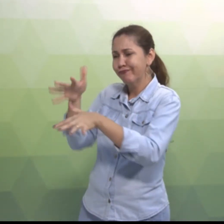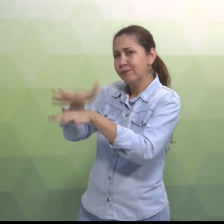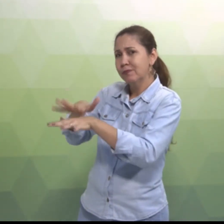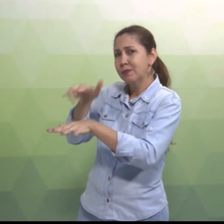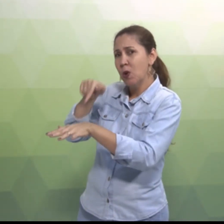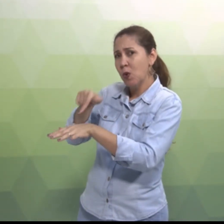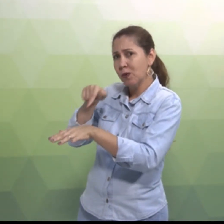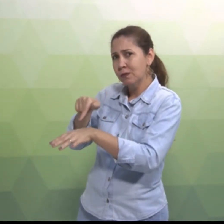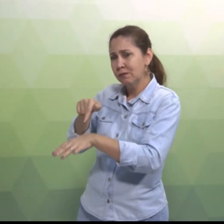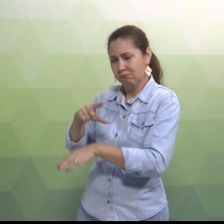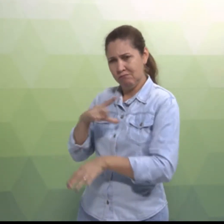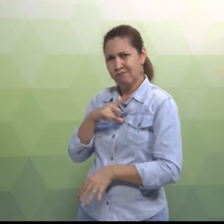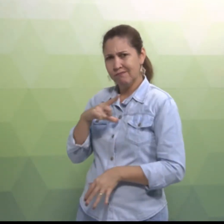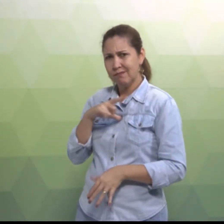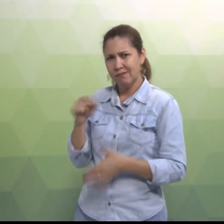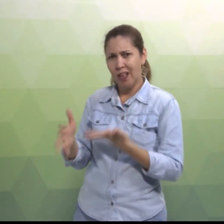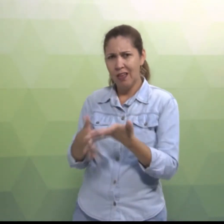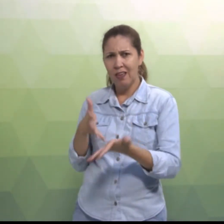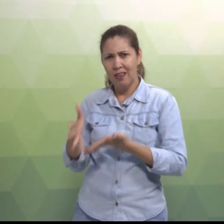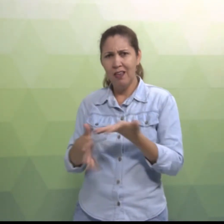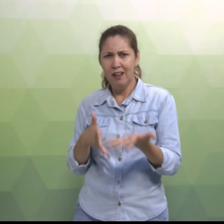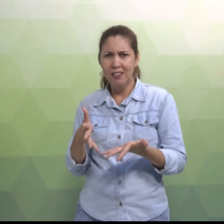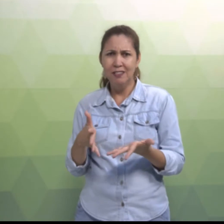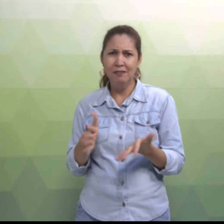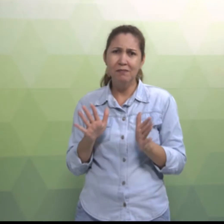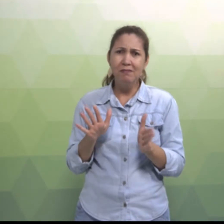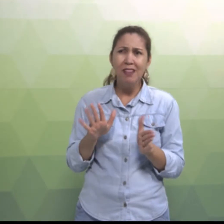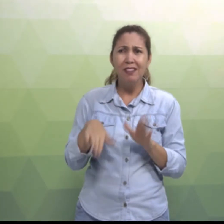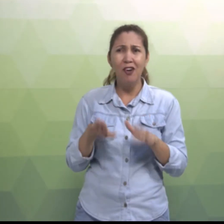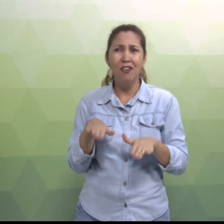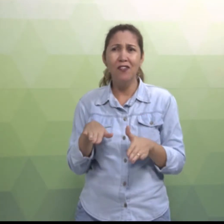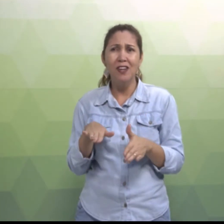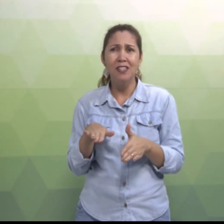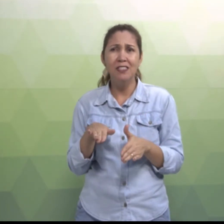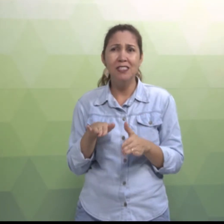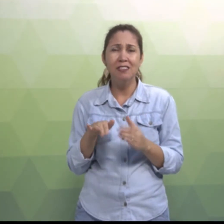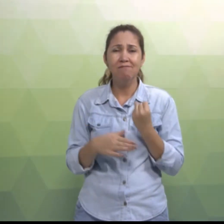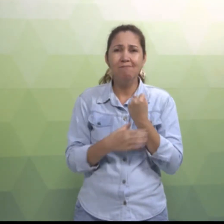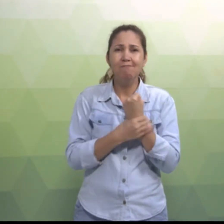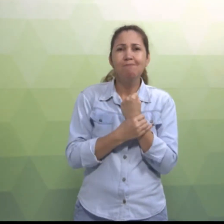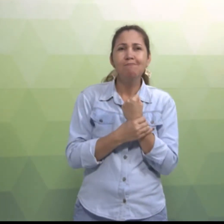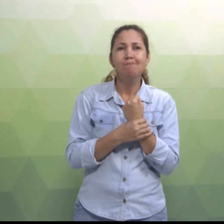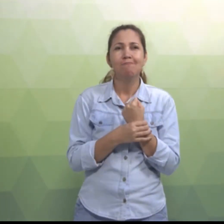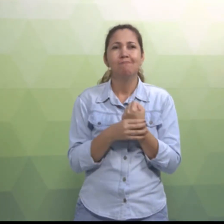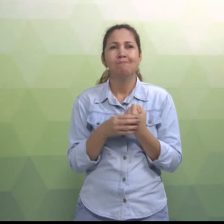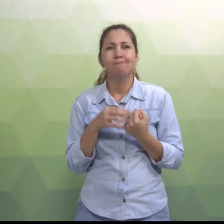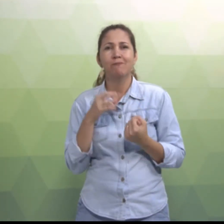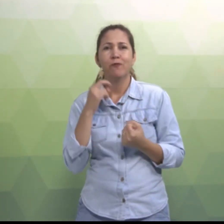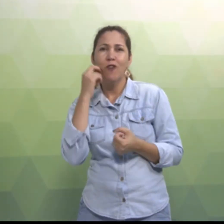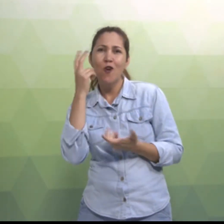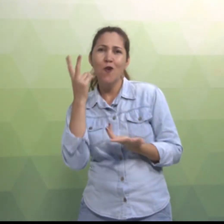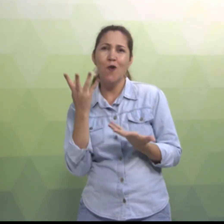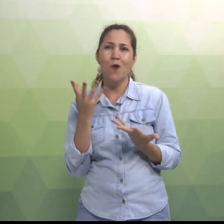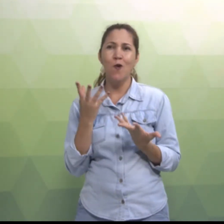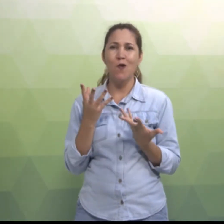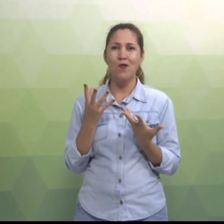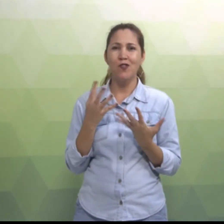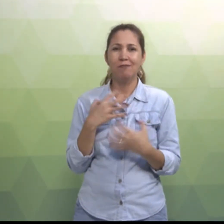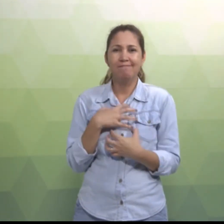Os surdos utilizam a língua de sinais ali na escola inclusiva. Existe a língua de sinais ali, mas às